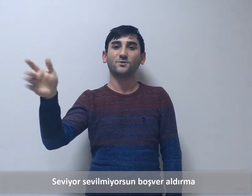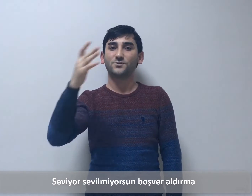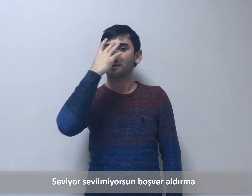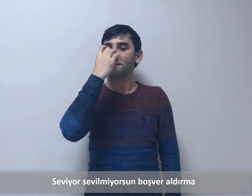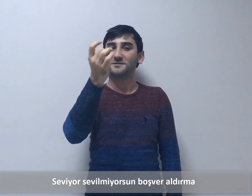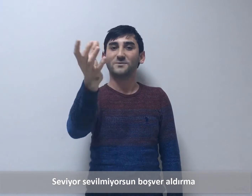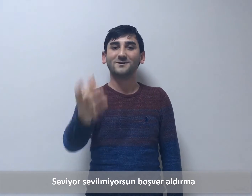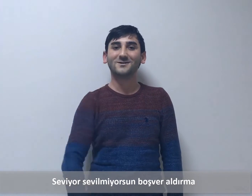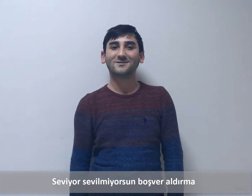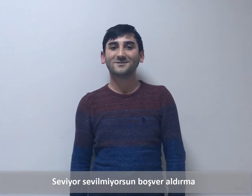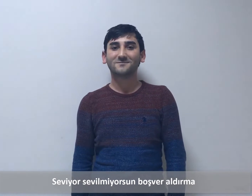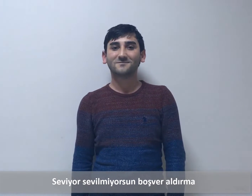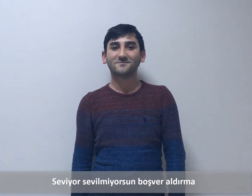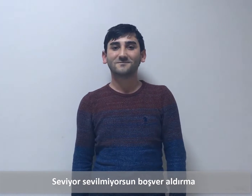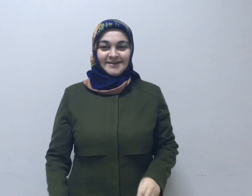başlar aldırma